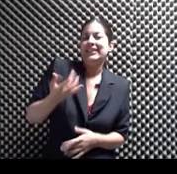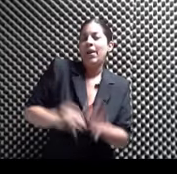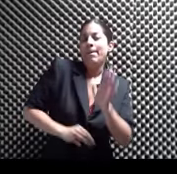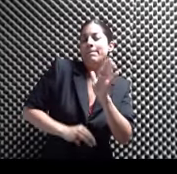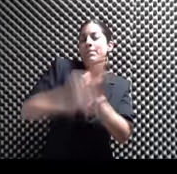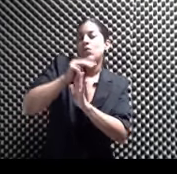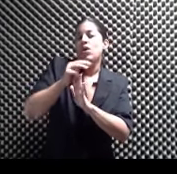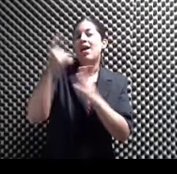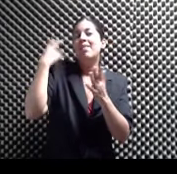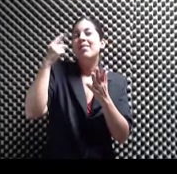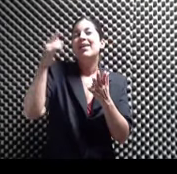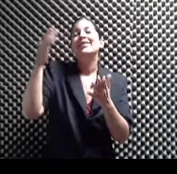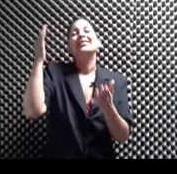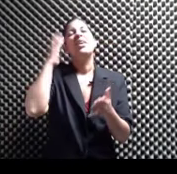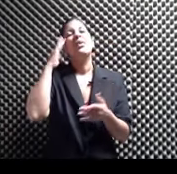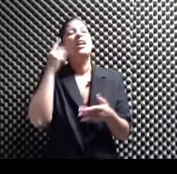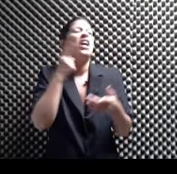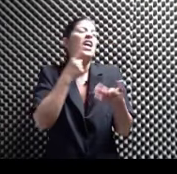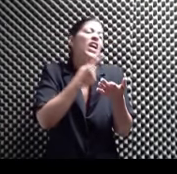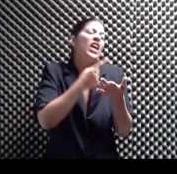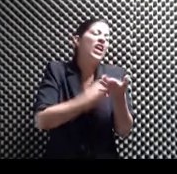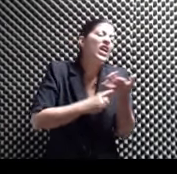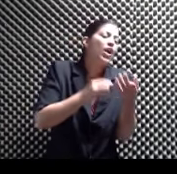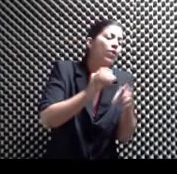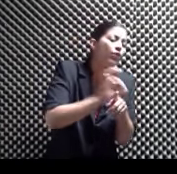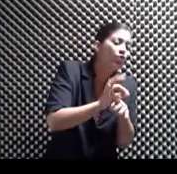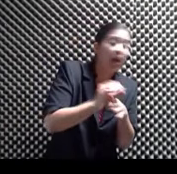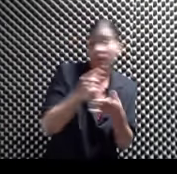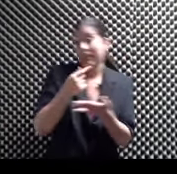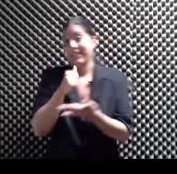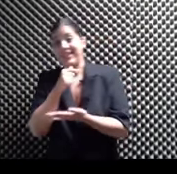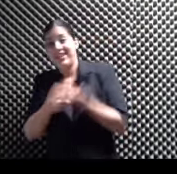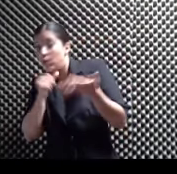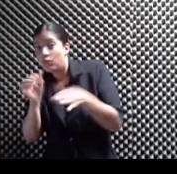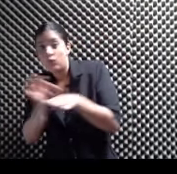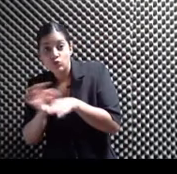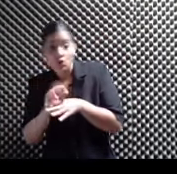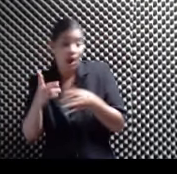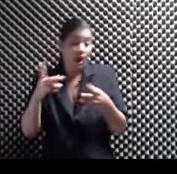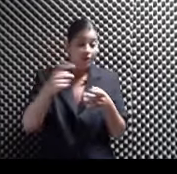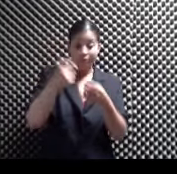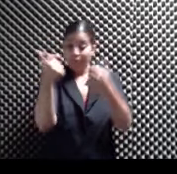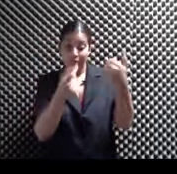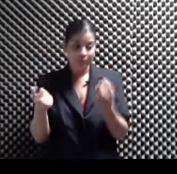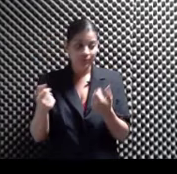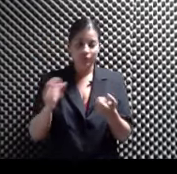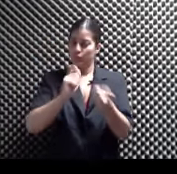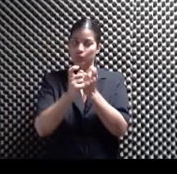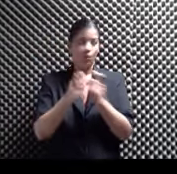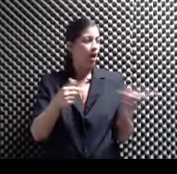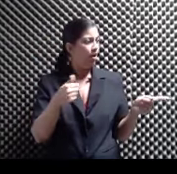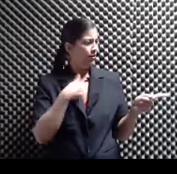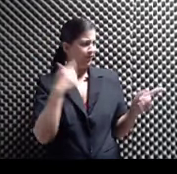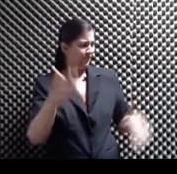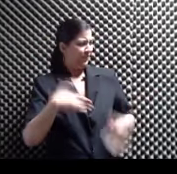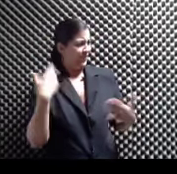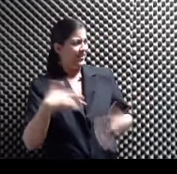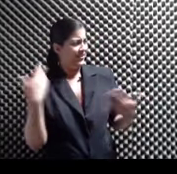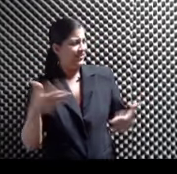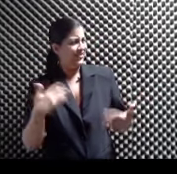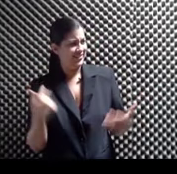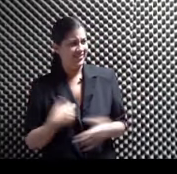madurez para saber lo que funciona y lo que no funciona y el momento de cortar también. Correcto. Así que no, hombre, no, muchachos, esto es de lo más somos feliz. Somos padres creadores,